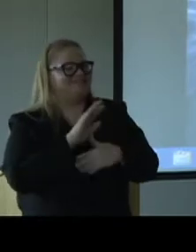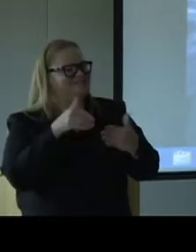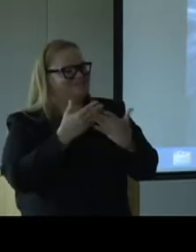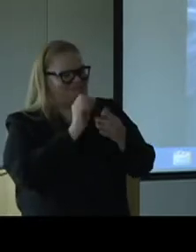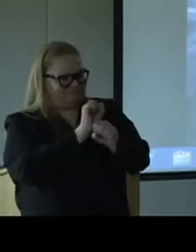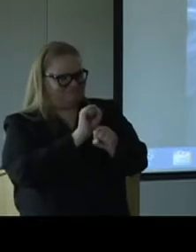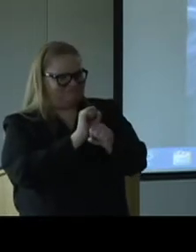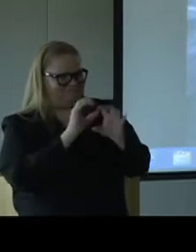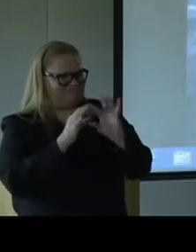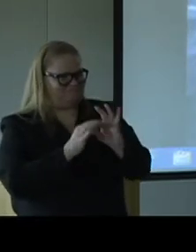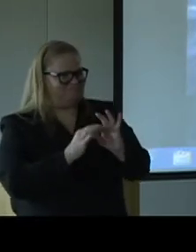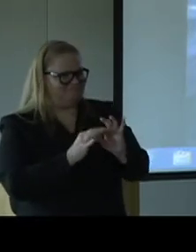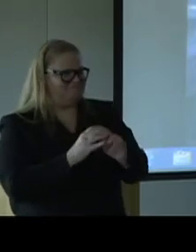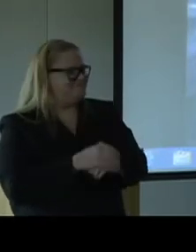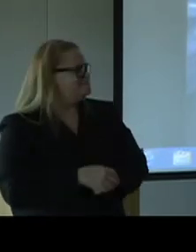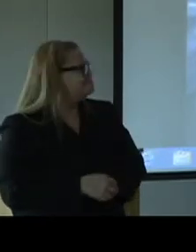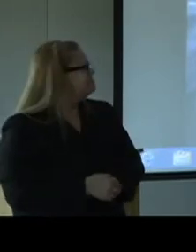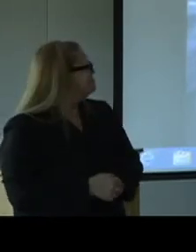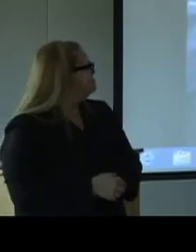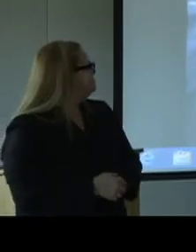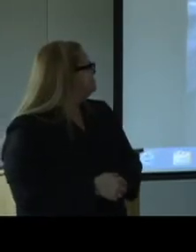vinieron a mi casa. Mayagüez.